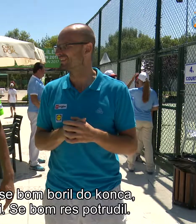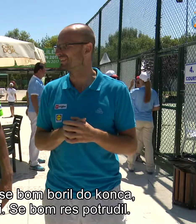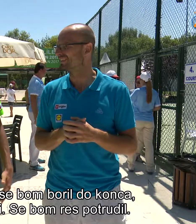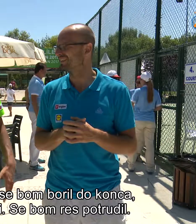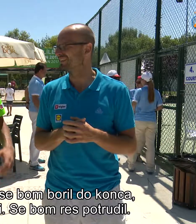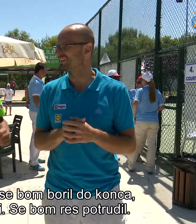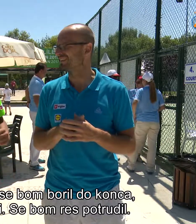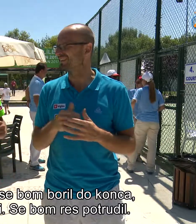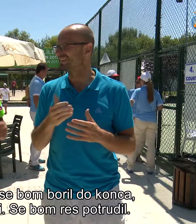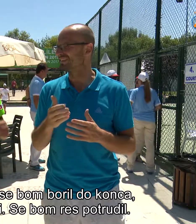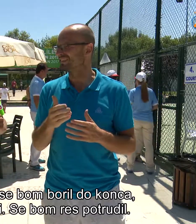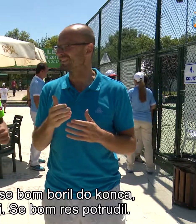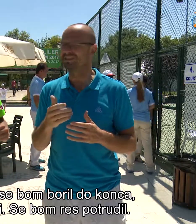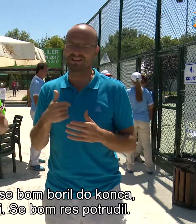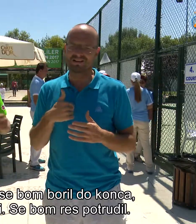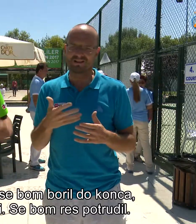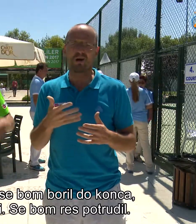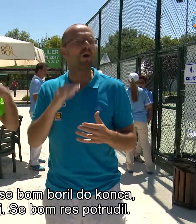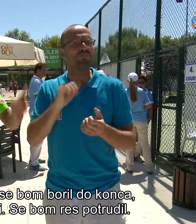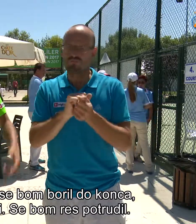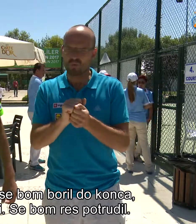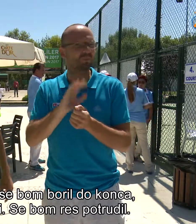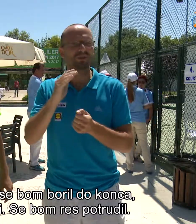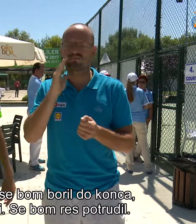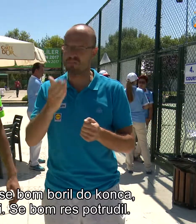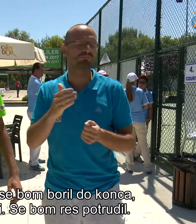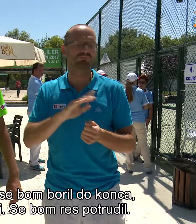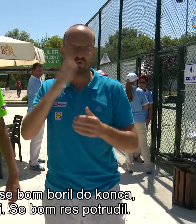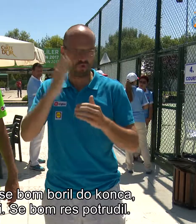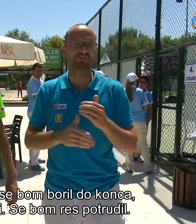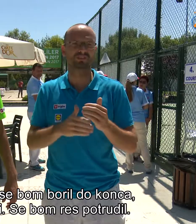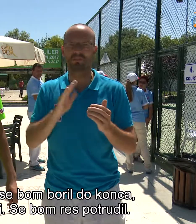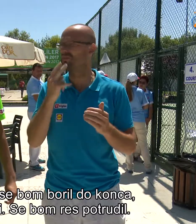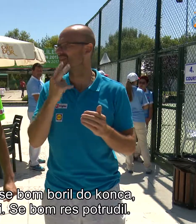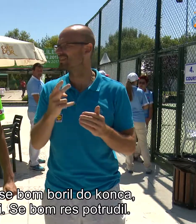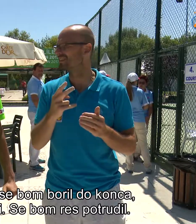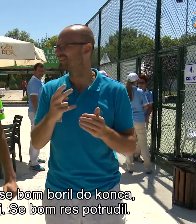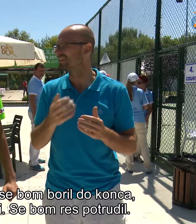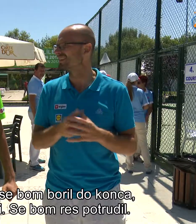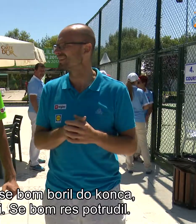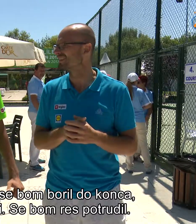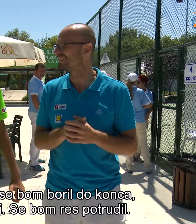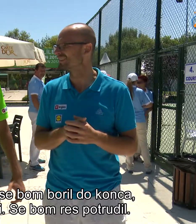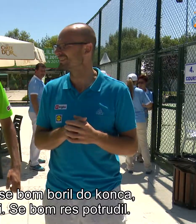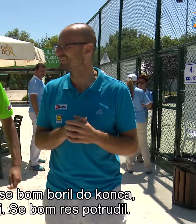Po vine bojim se, bomo videli drugič, saj sem bo potrudil.